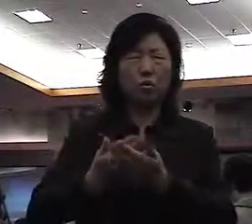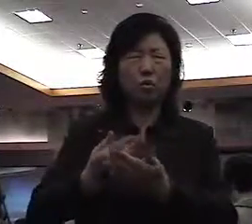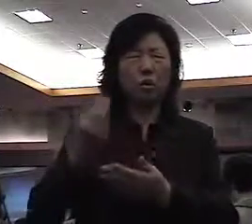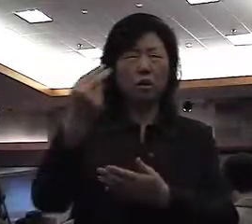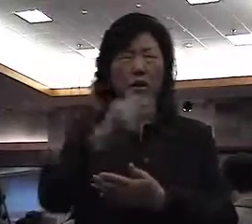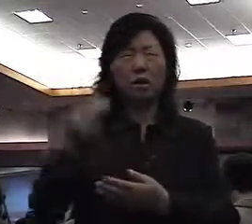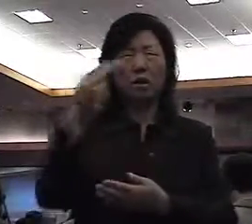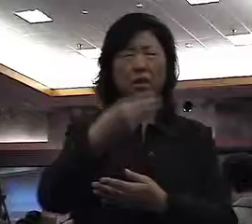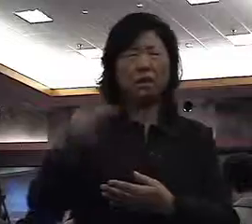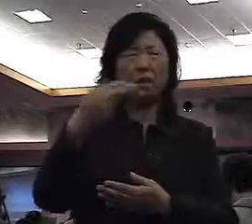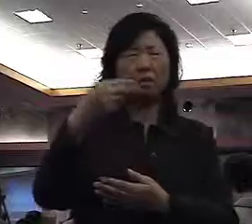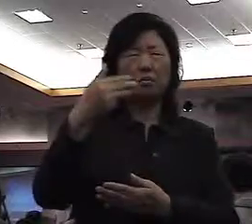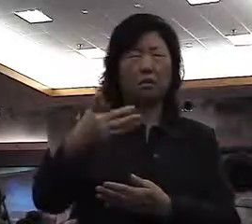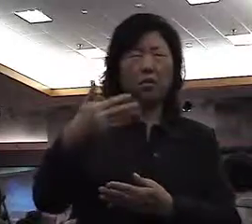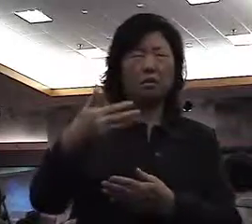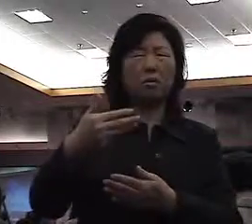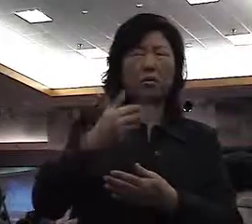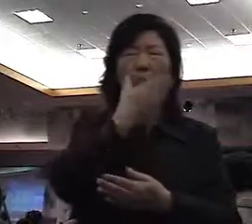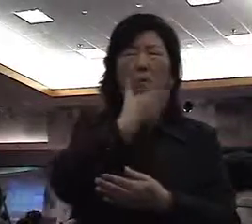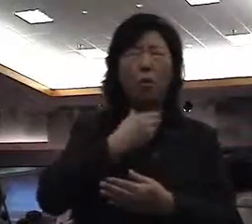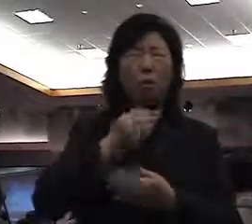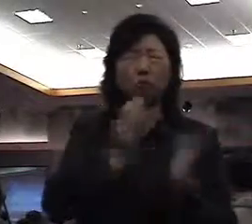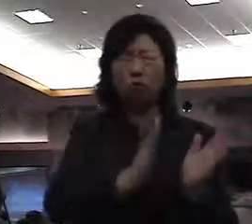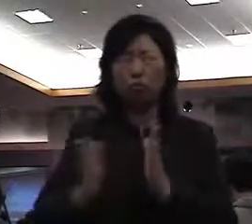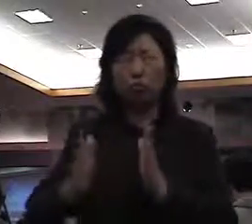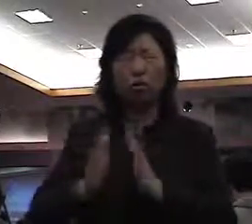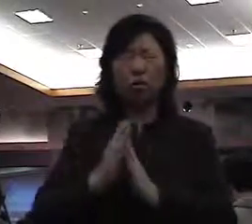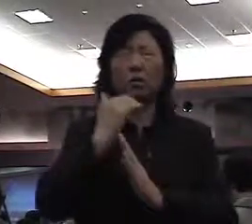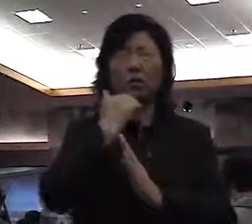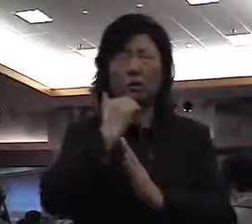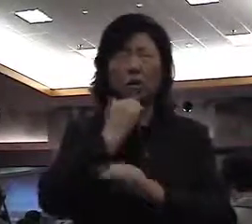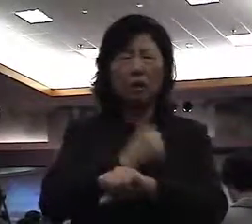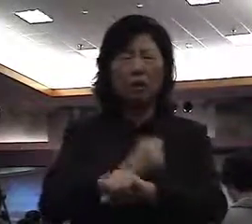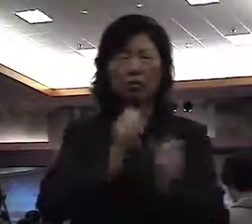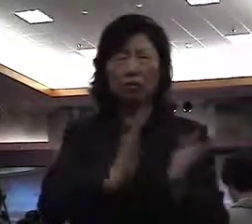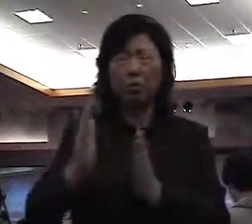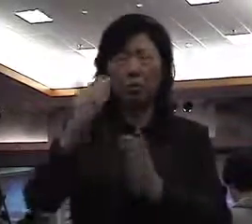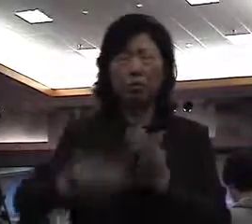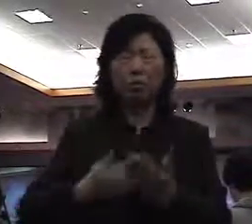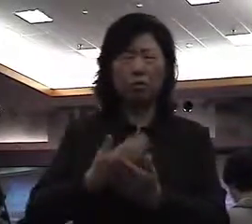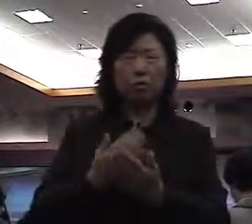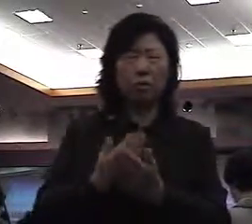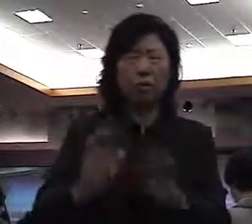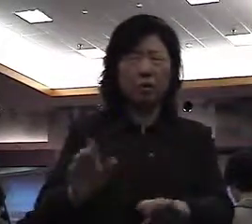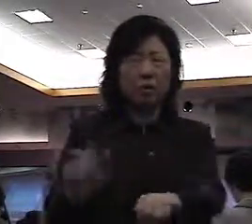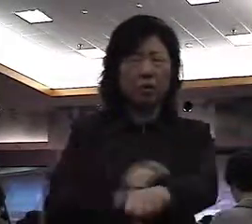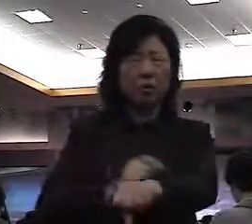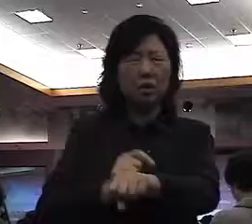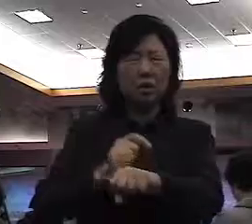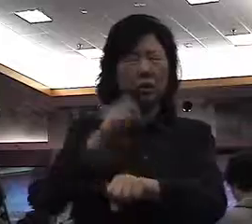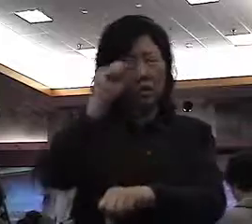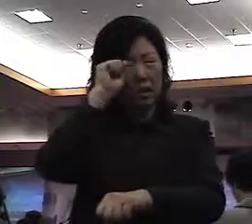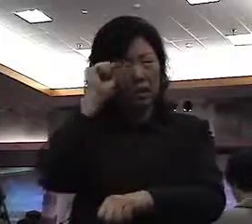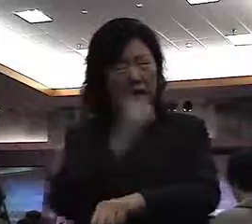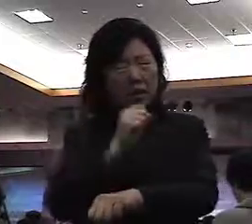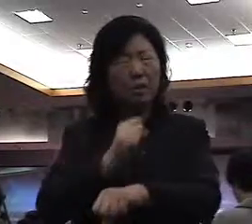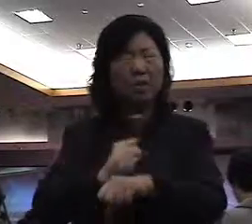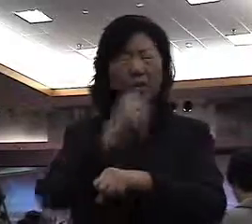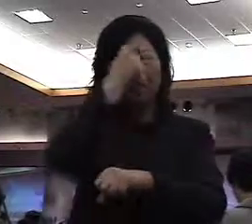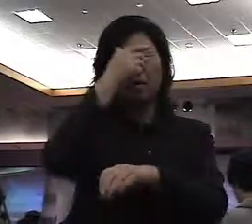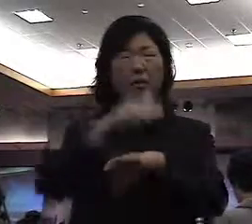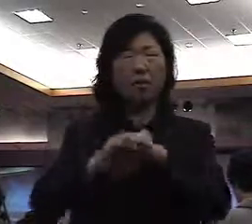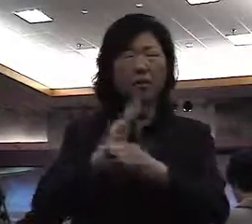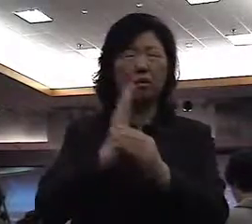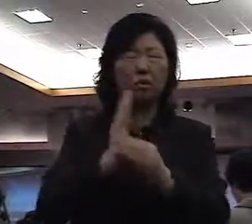2008년도에 부어주실 복을 기대하며 준비하게 하여 주시옵소서. 이번 특세 중에 먼저 아직